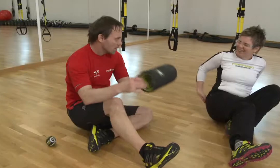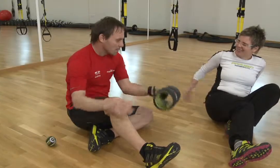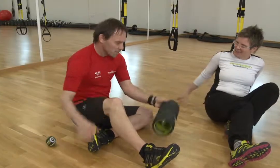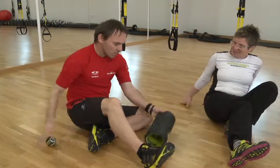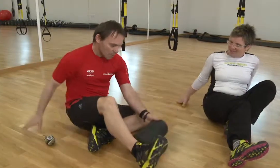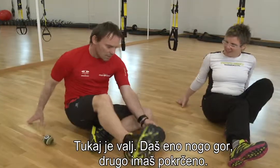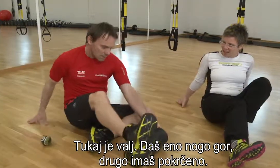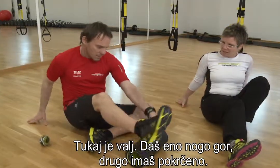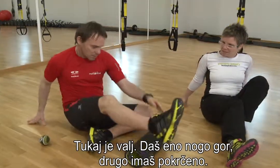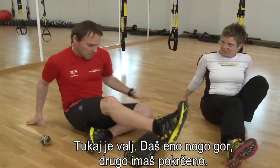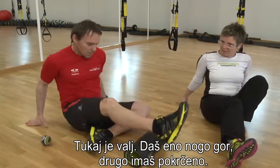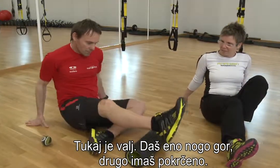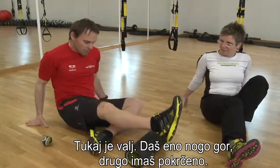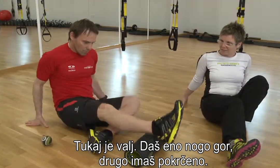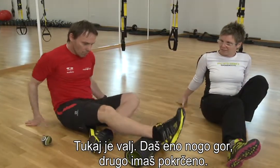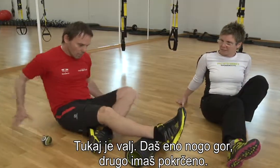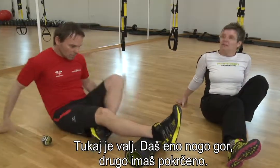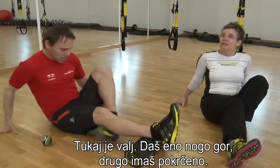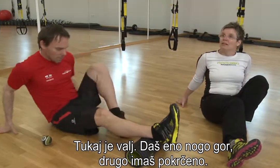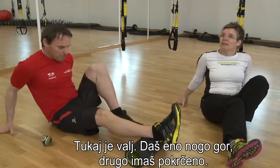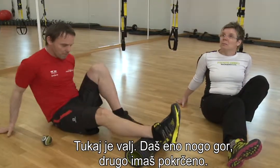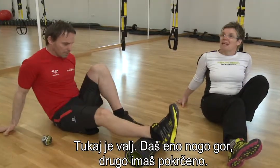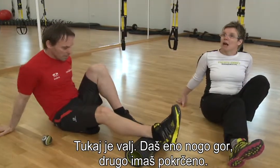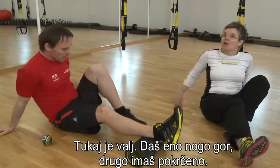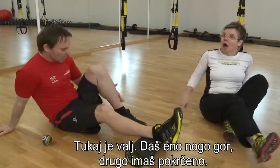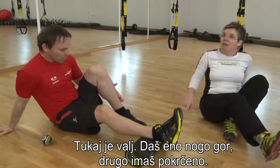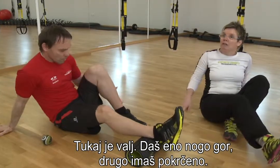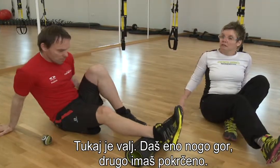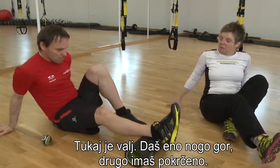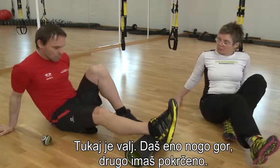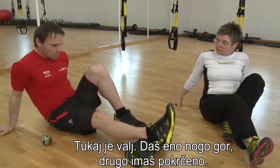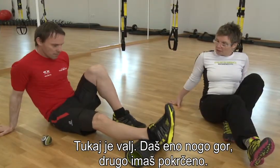Tle imaš še malo, daš še malo gor, eno nogo imaš tako.